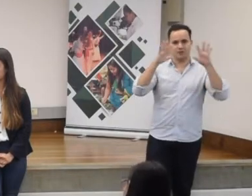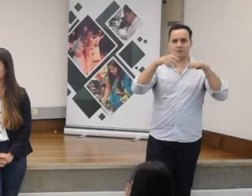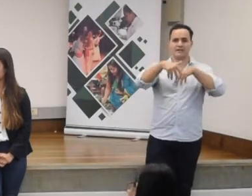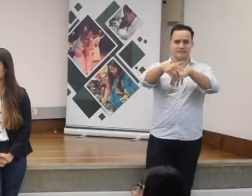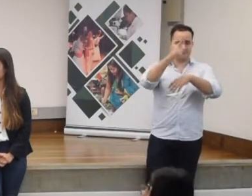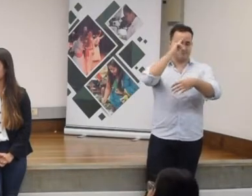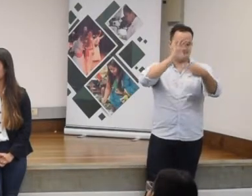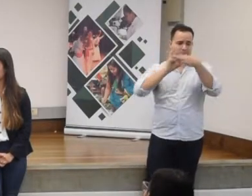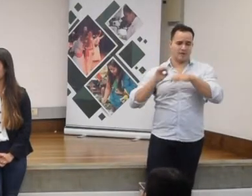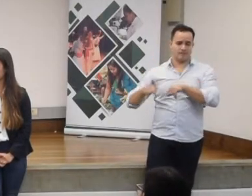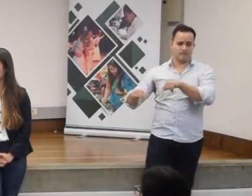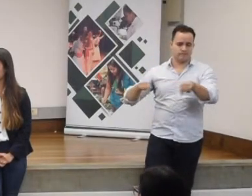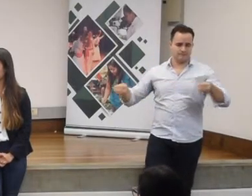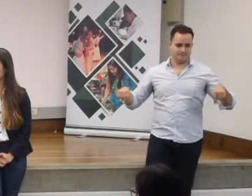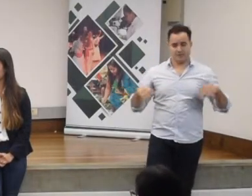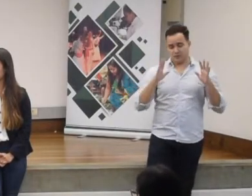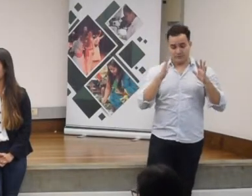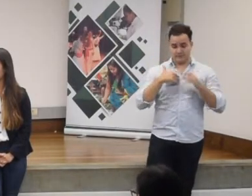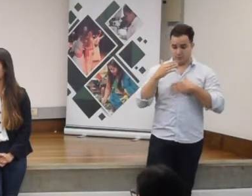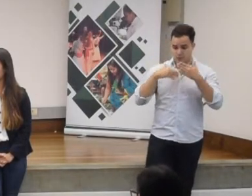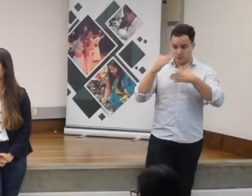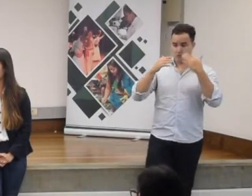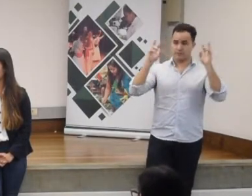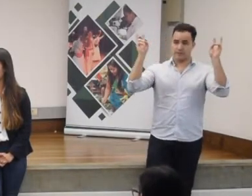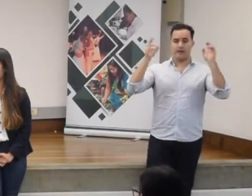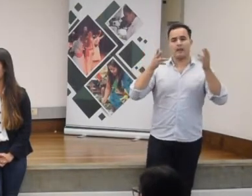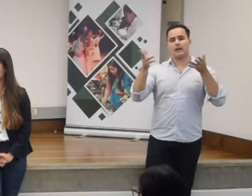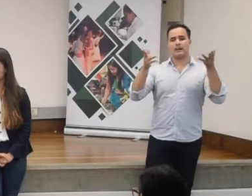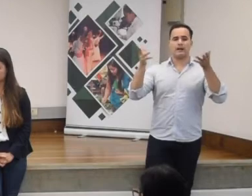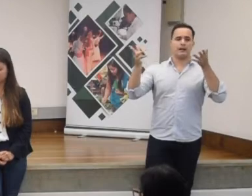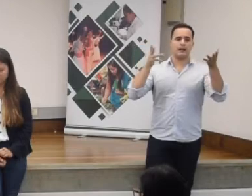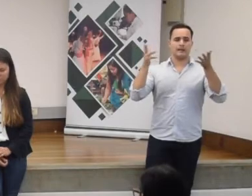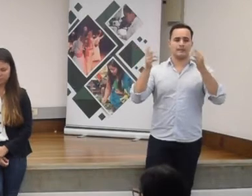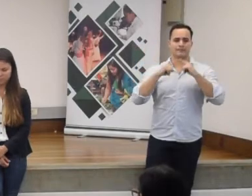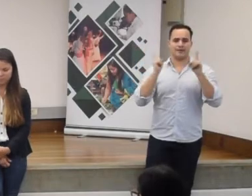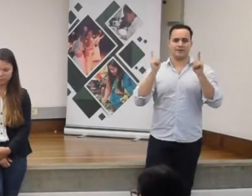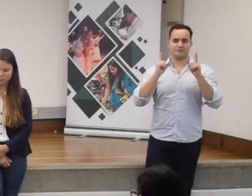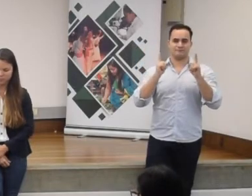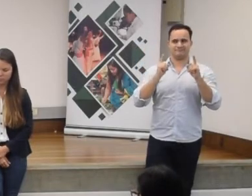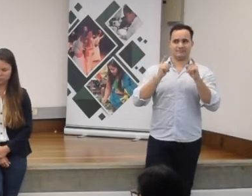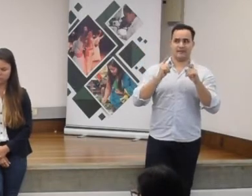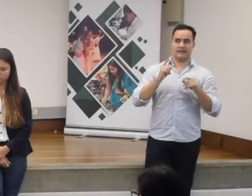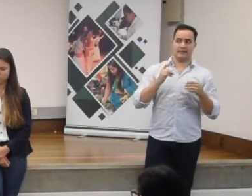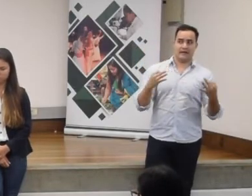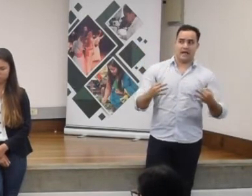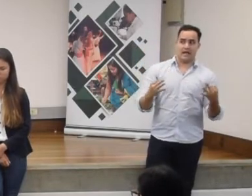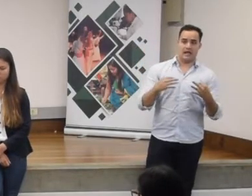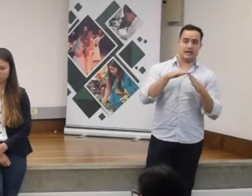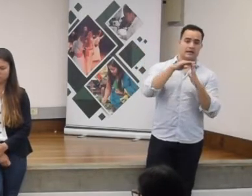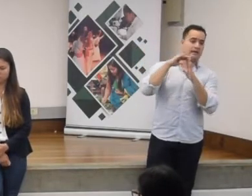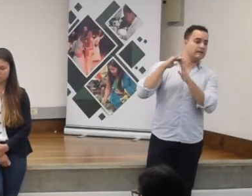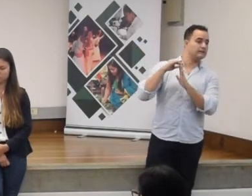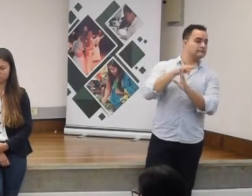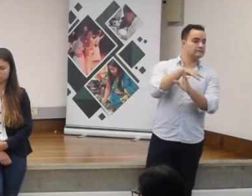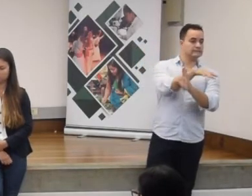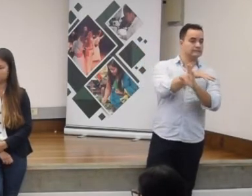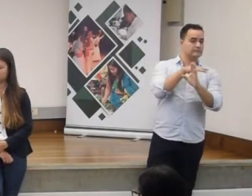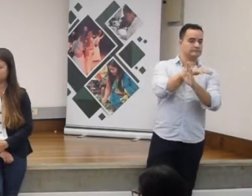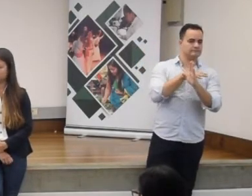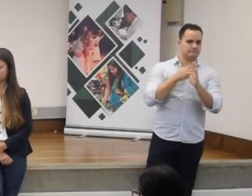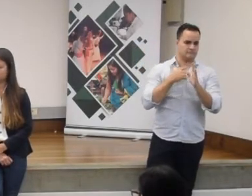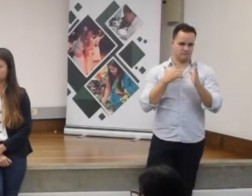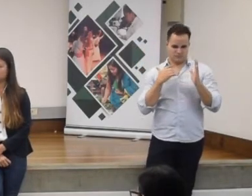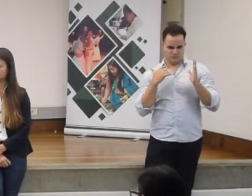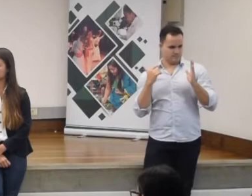veces hablamos de ciertos procesos y como que los otros, la vida otra que pasa en la universidad, no tenemos los espacios para hablar con los